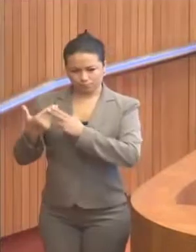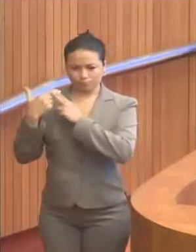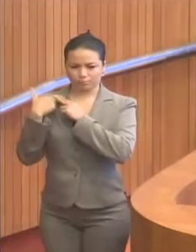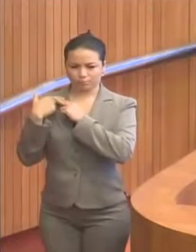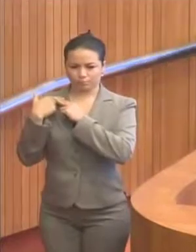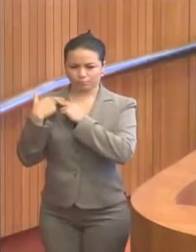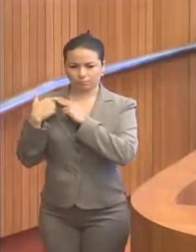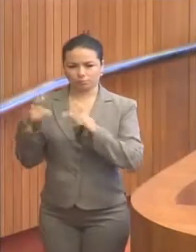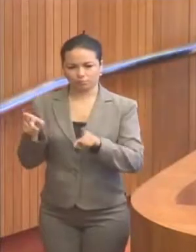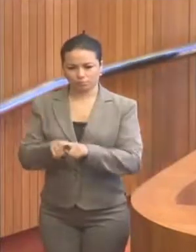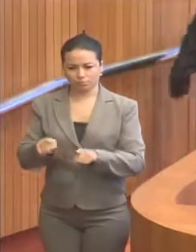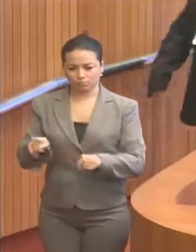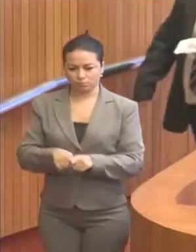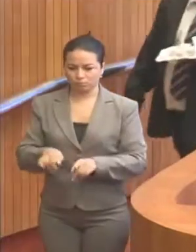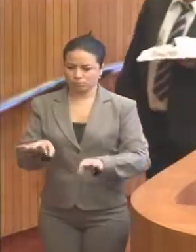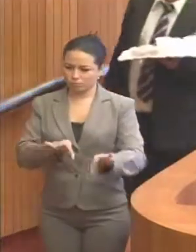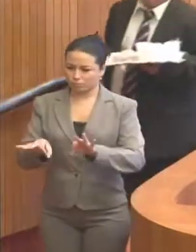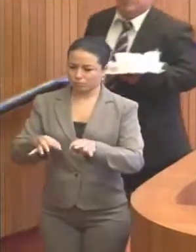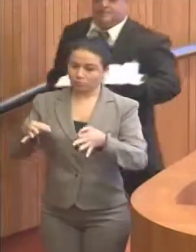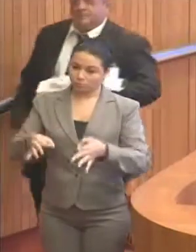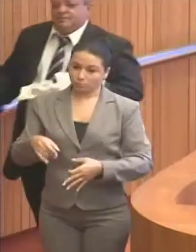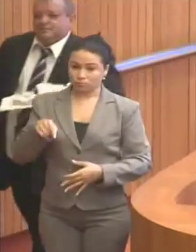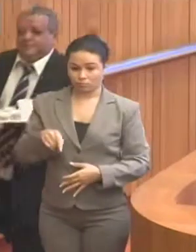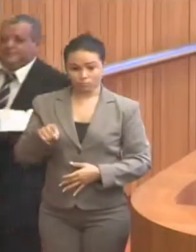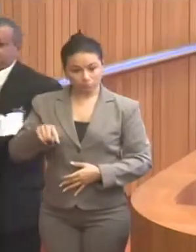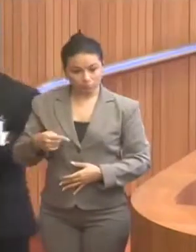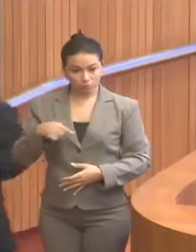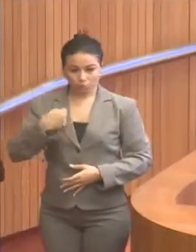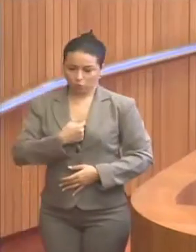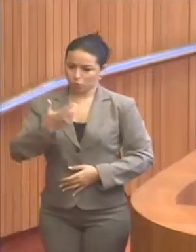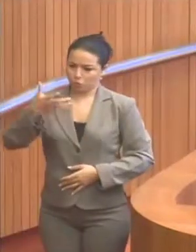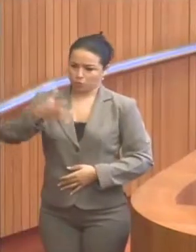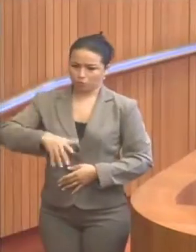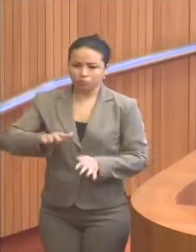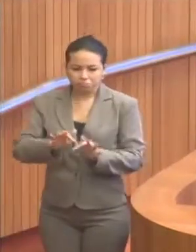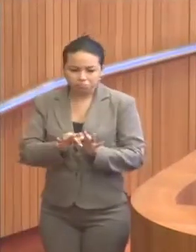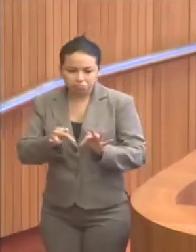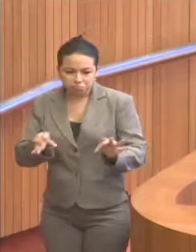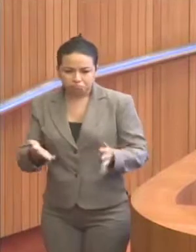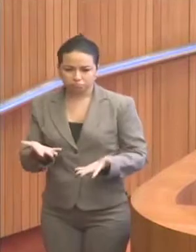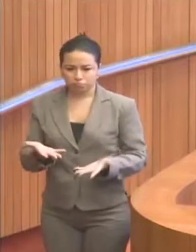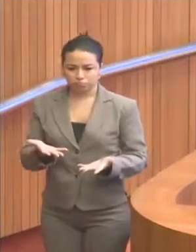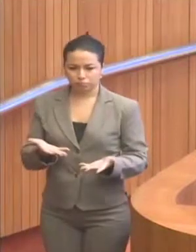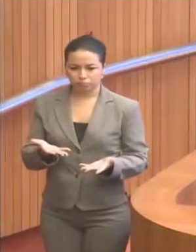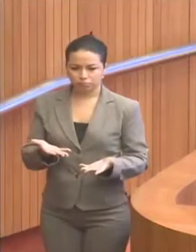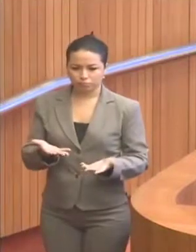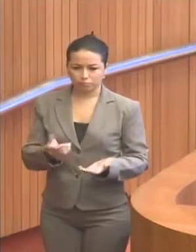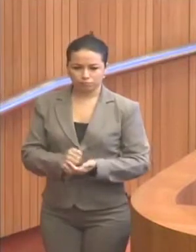responsabilidade, e a ponderação é essa, que nós não queremos aqui simplesmente